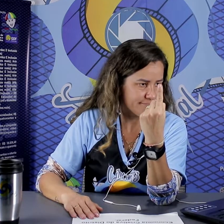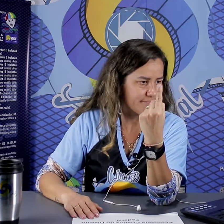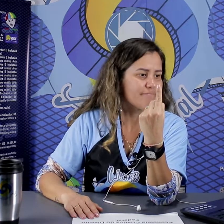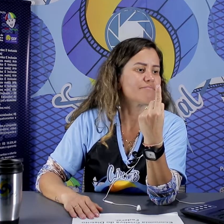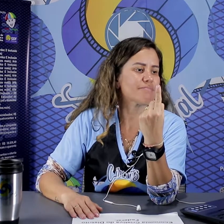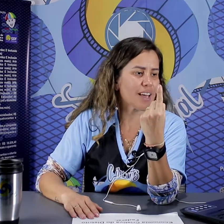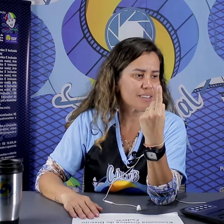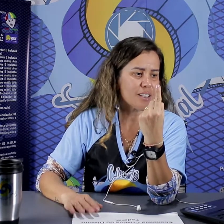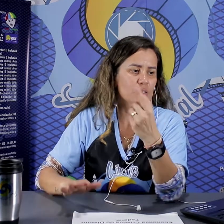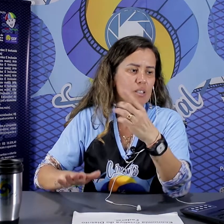né? Então,